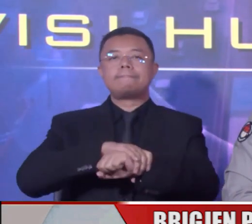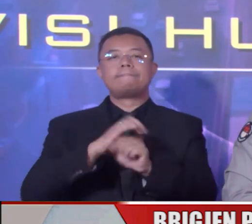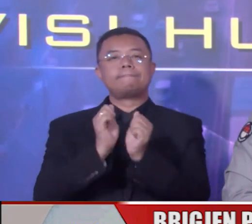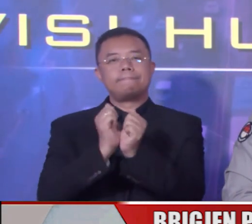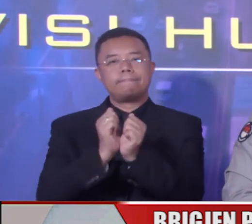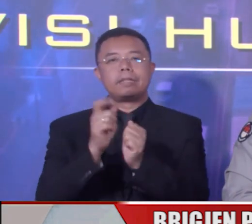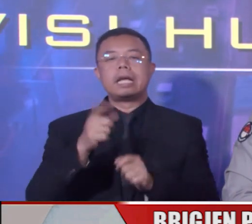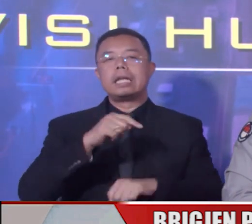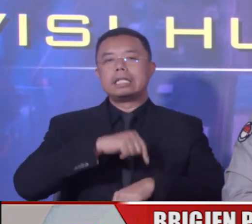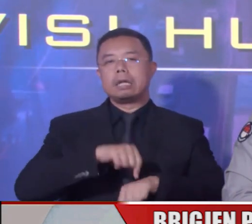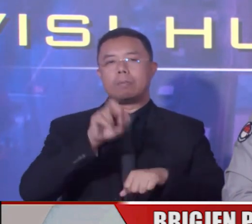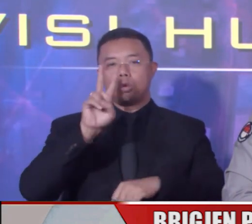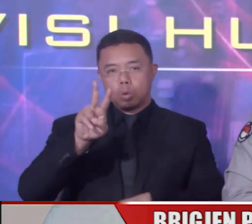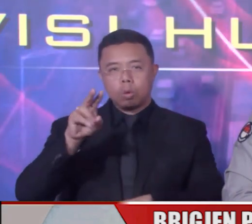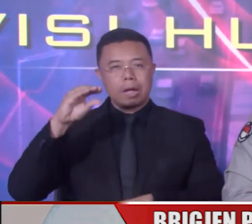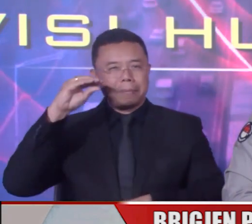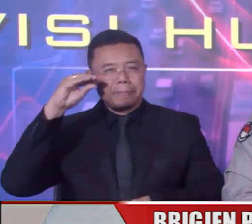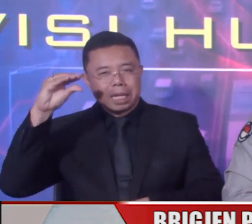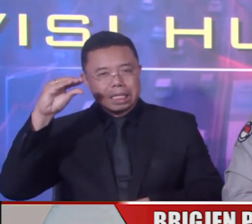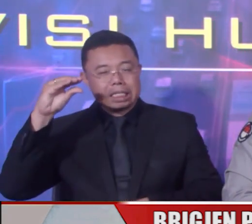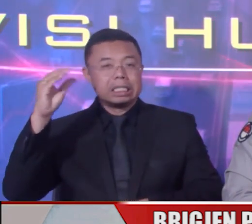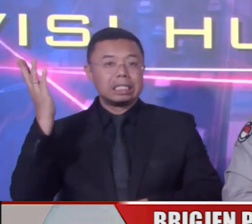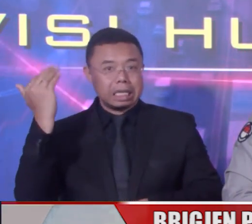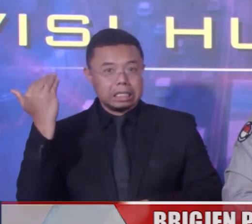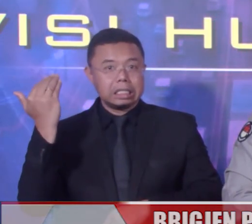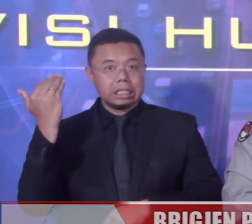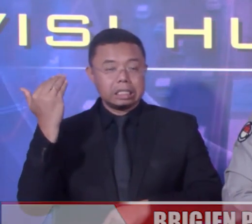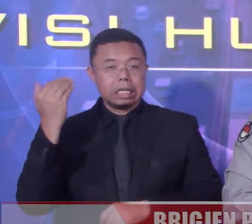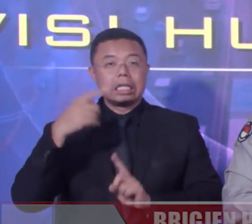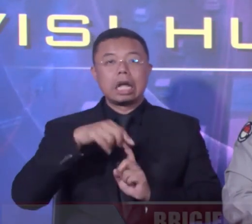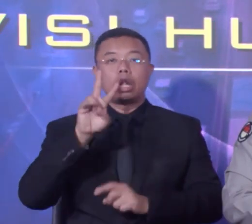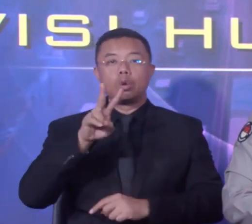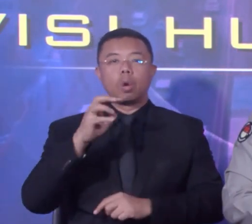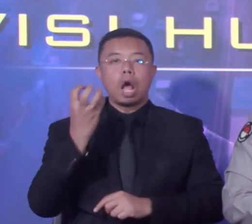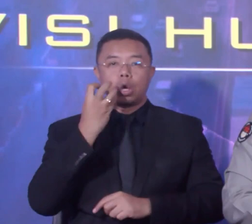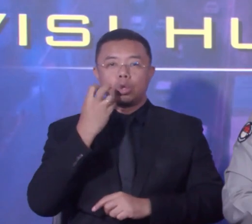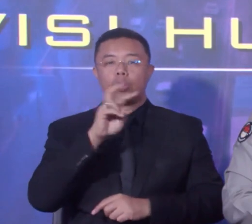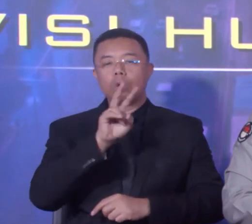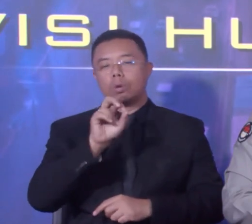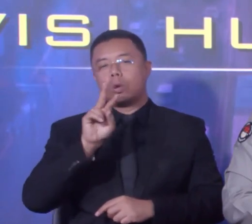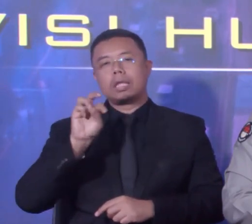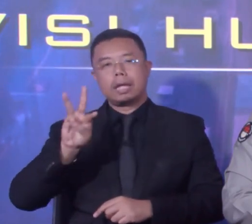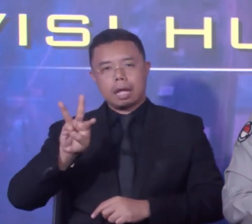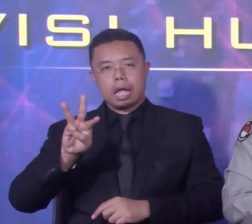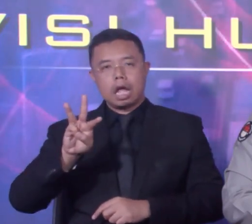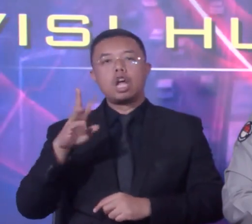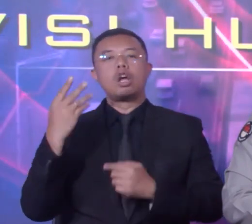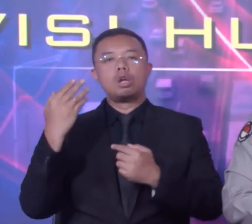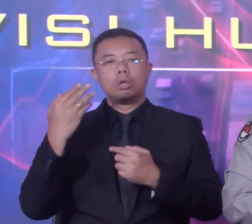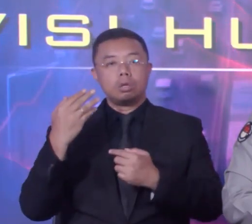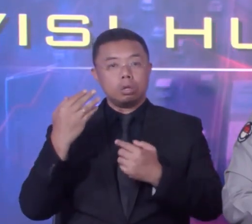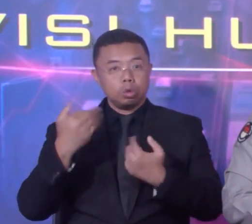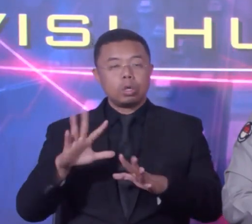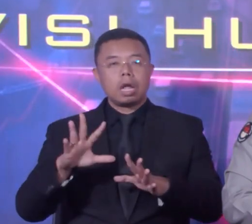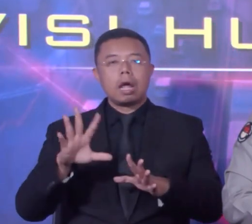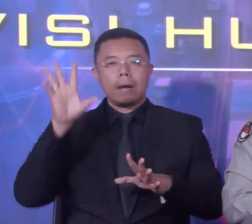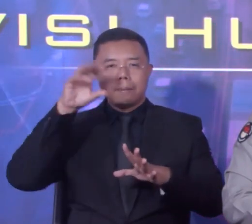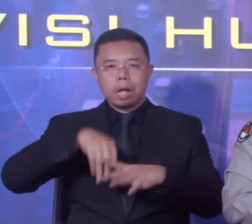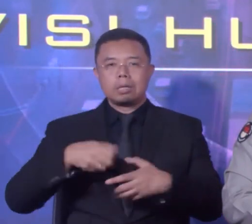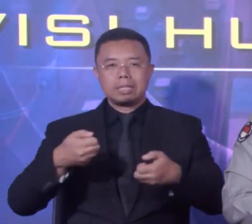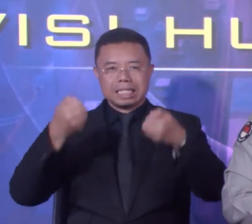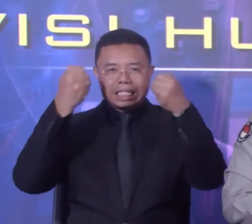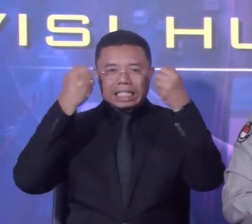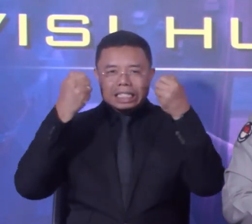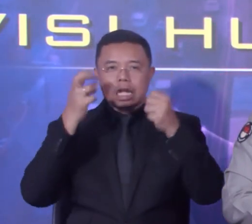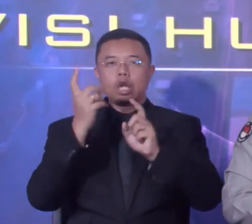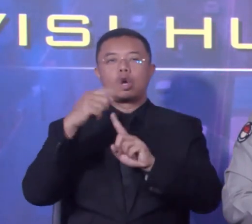jam 2.00 Waktu Indonesia Barat tanggal 2 Agustus 2023 dan dilakukan penahanan